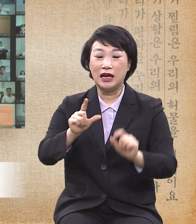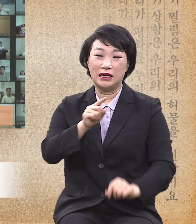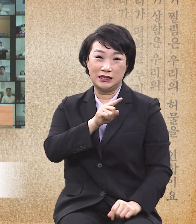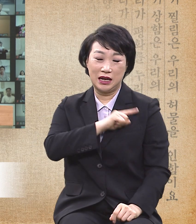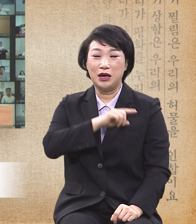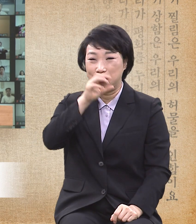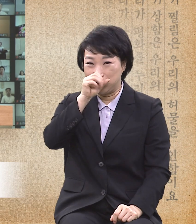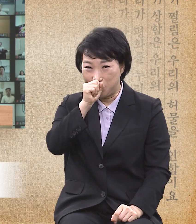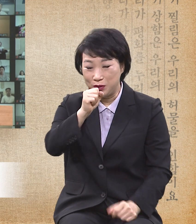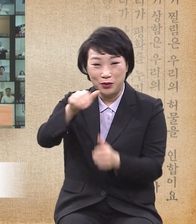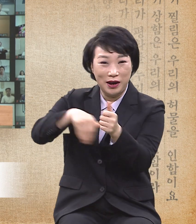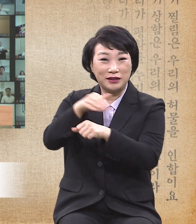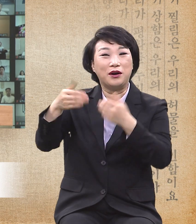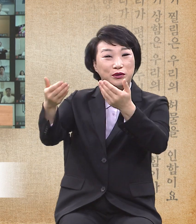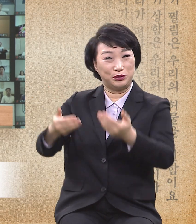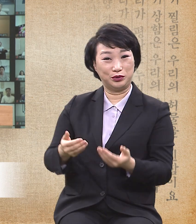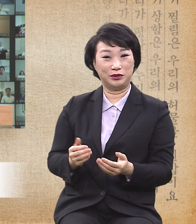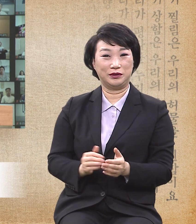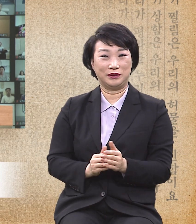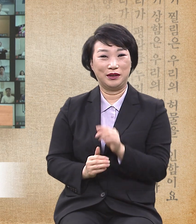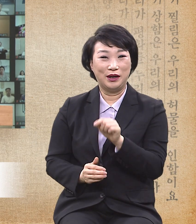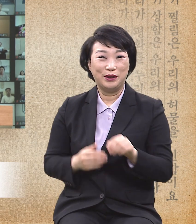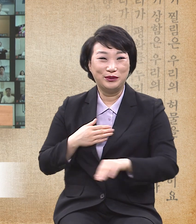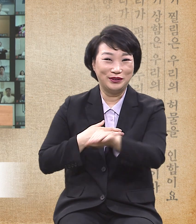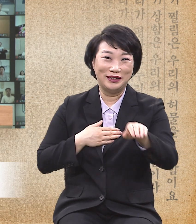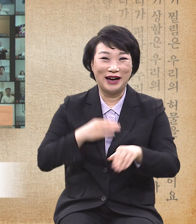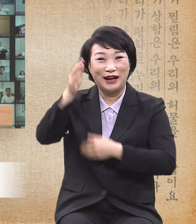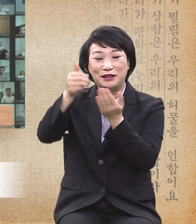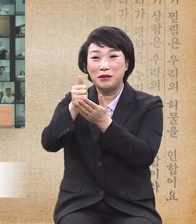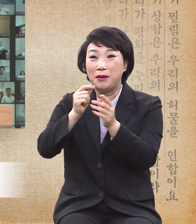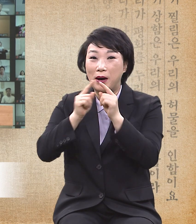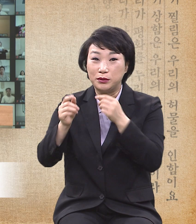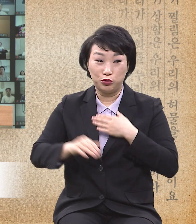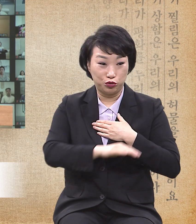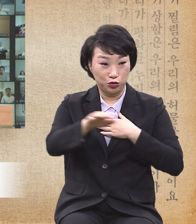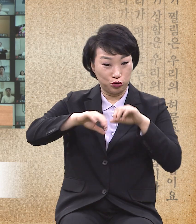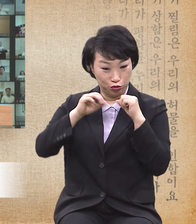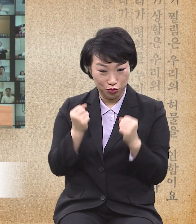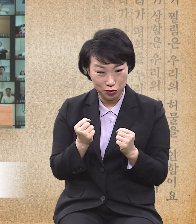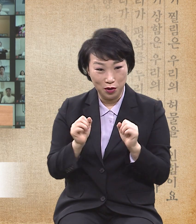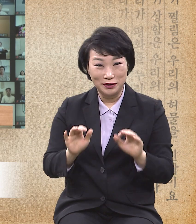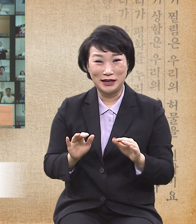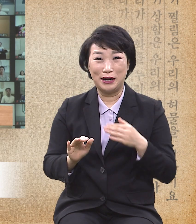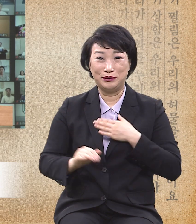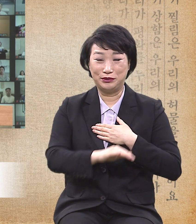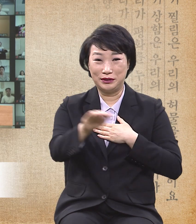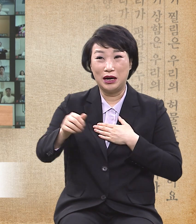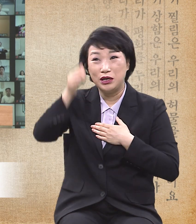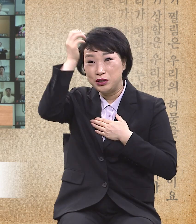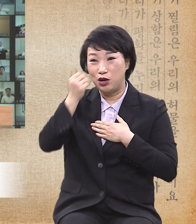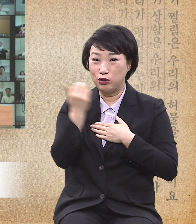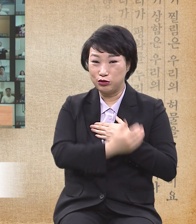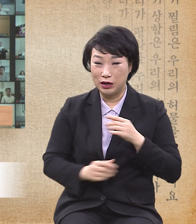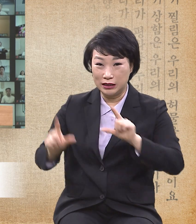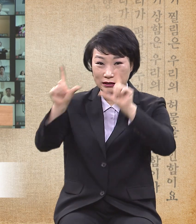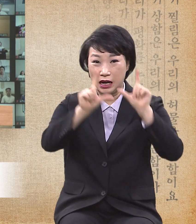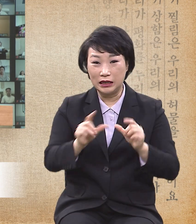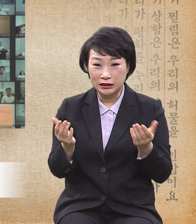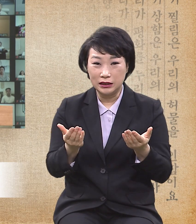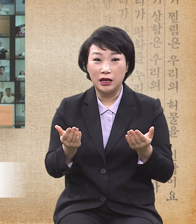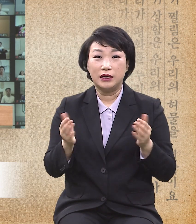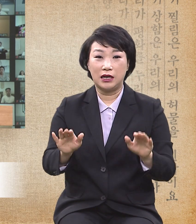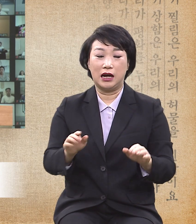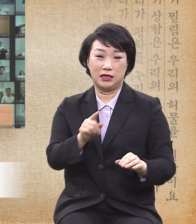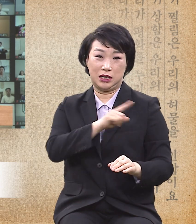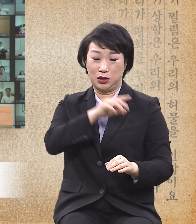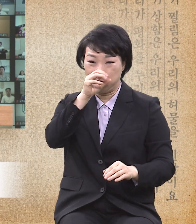가장 좋은 조건을 만들어야듯이 우리가 하나님 말씀에 우리도 순종함으로 우리가 영육간에 살아가는 일에